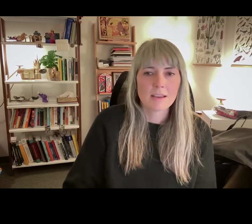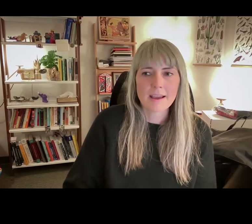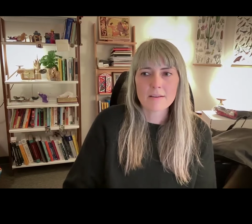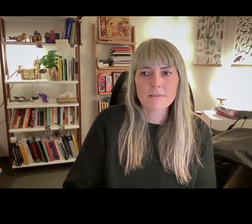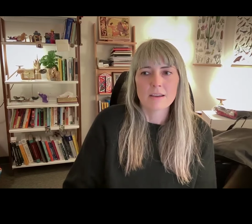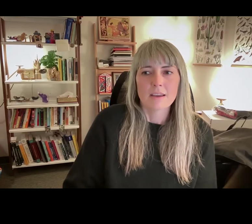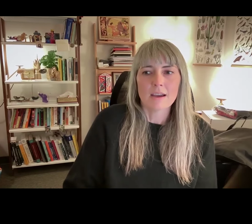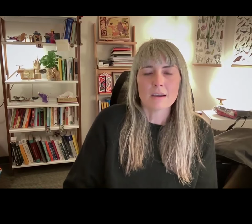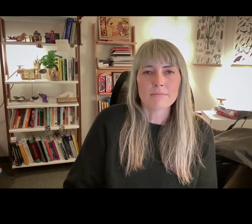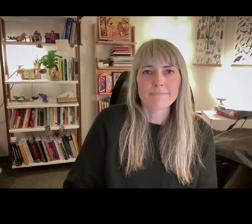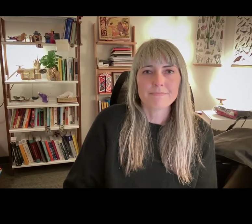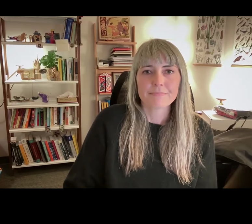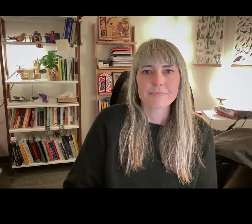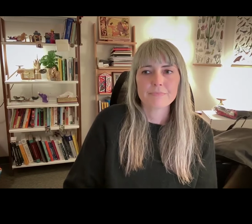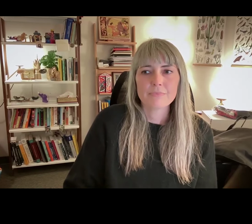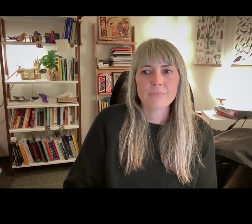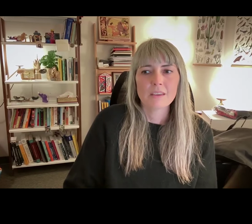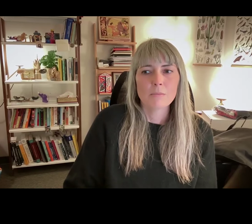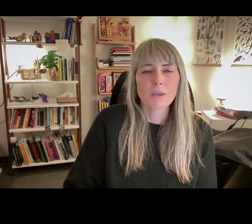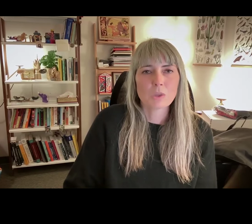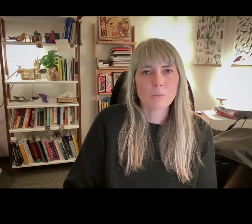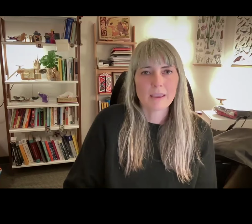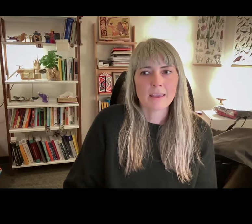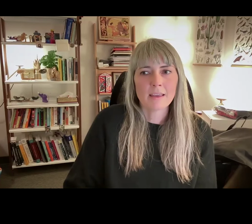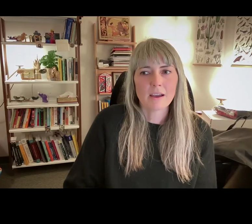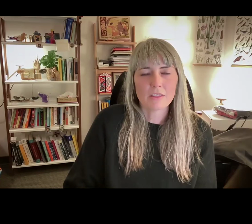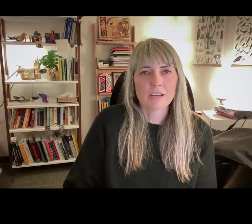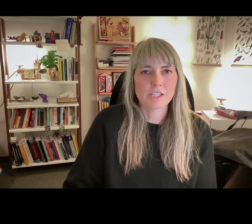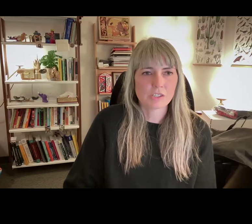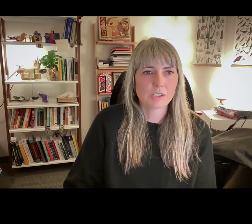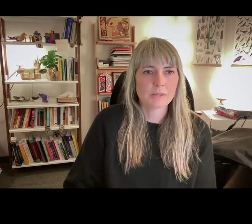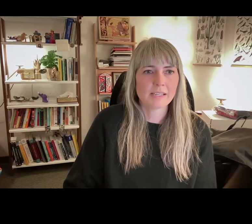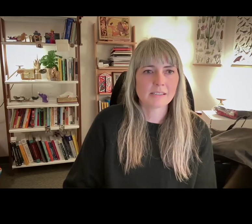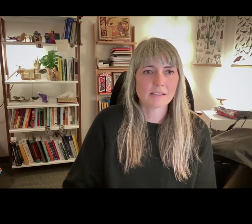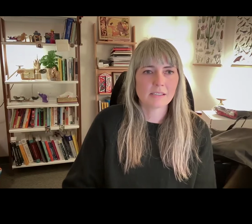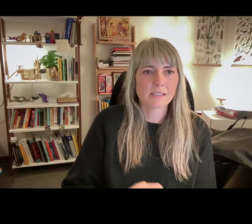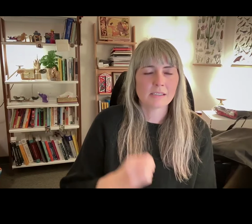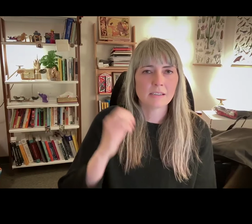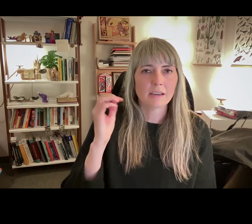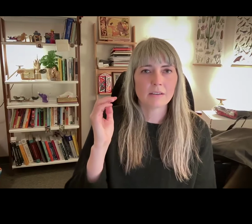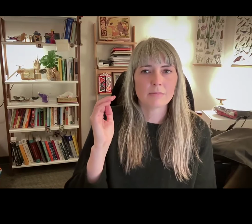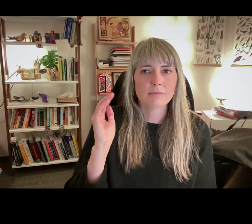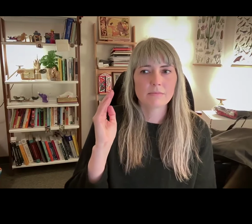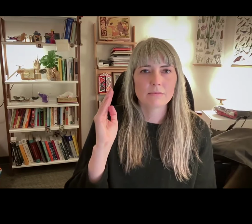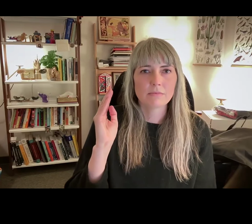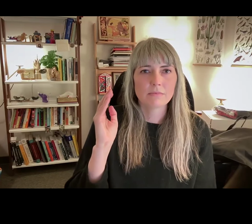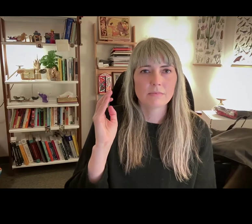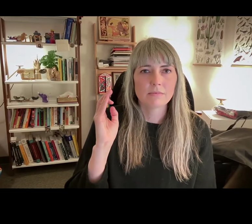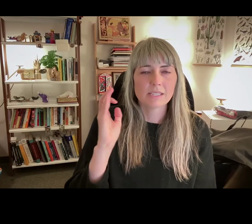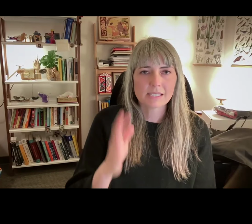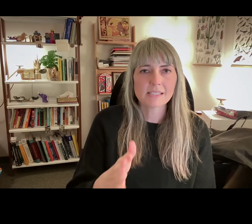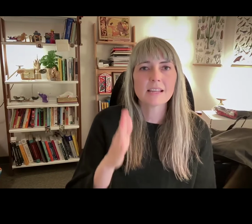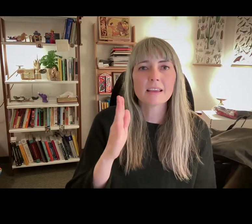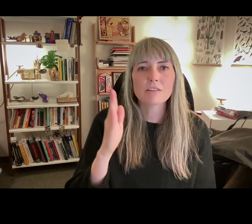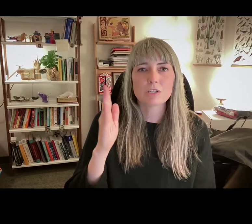individual creo que now. esto se puede personalizar a los But the individuos way ahora. other industries do it La otra forma que la industria lo